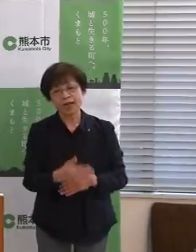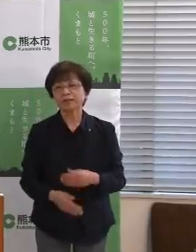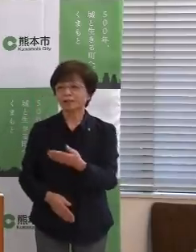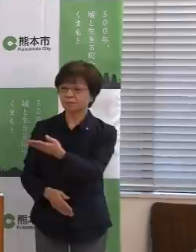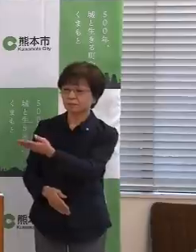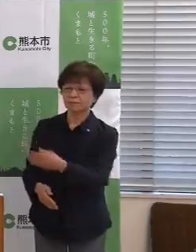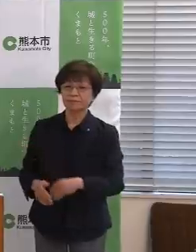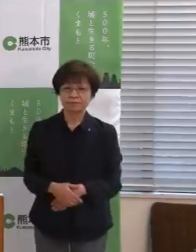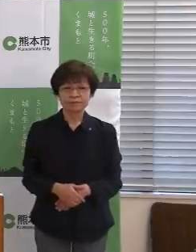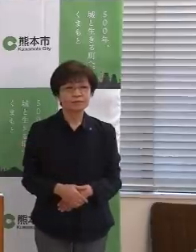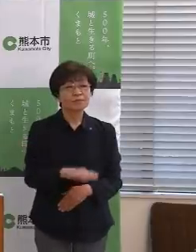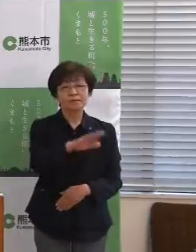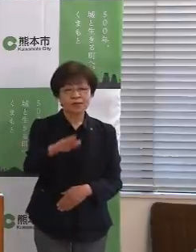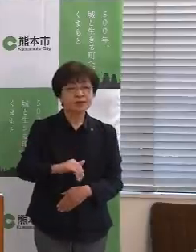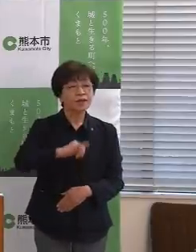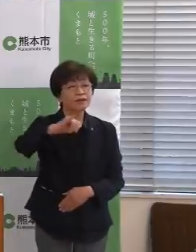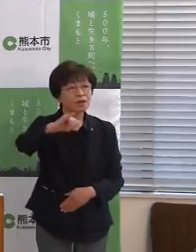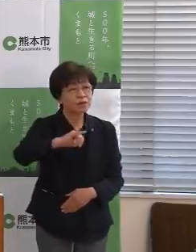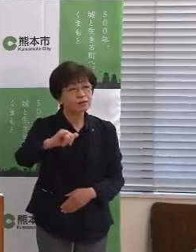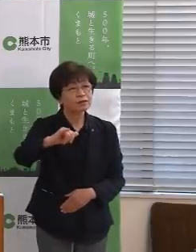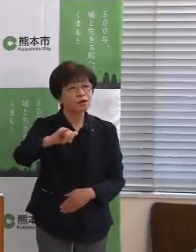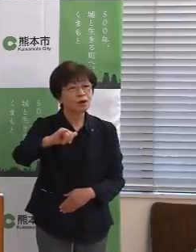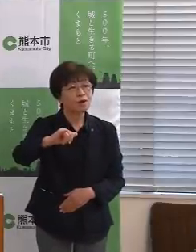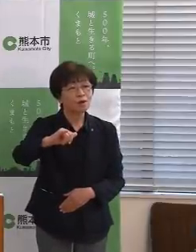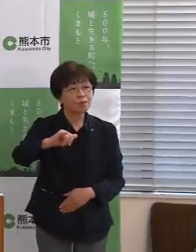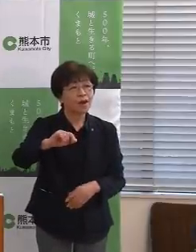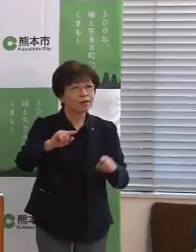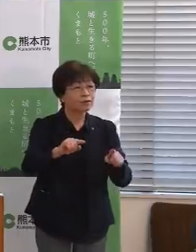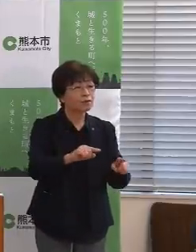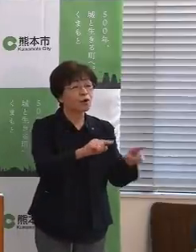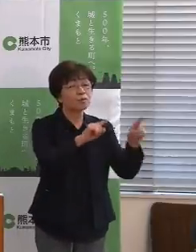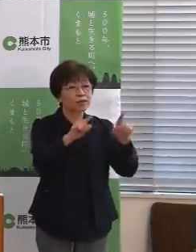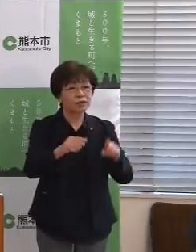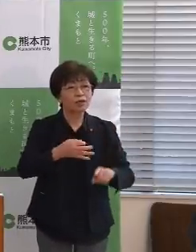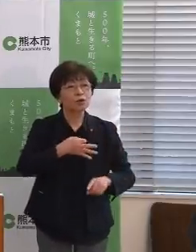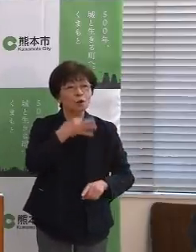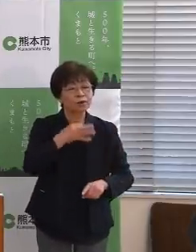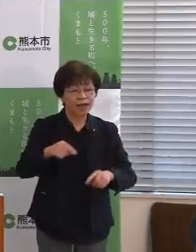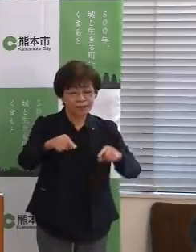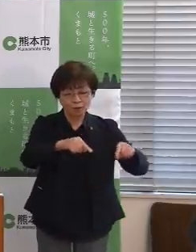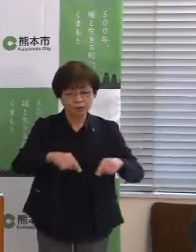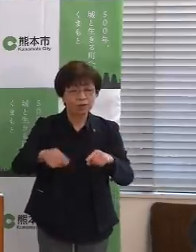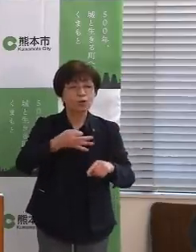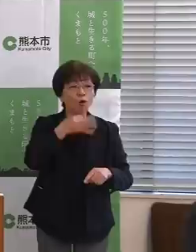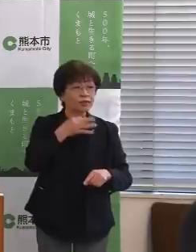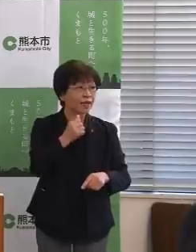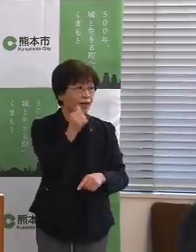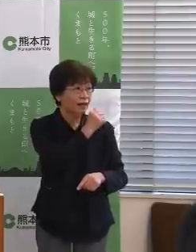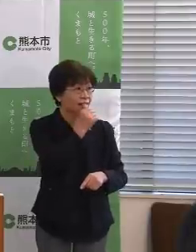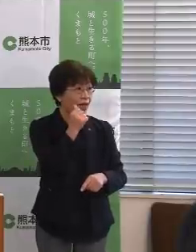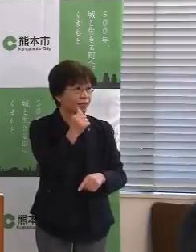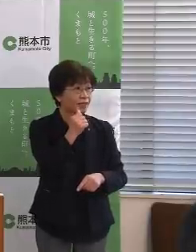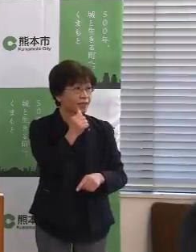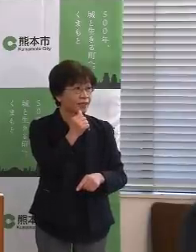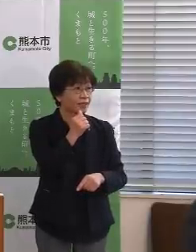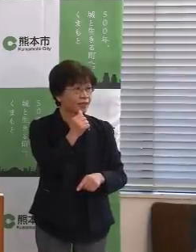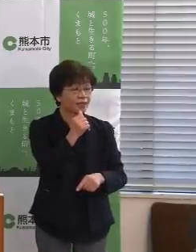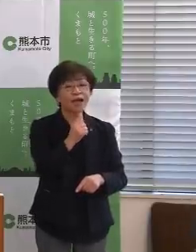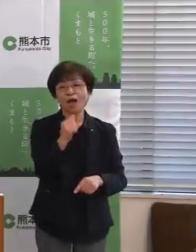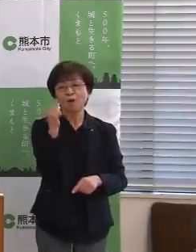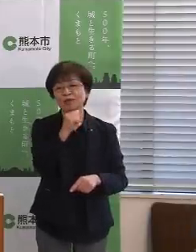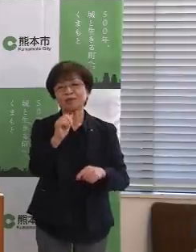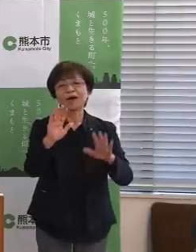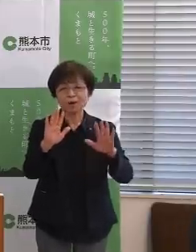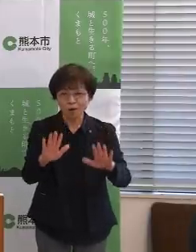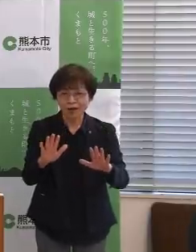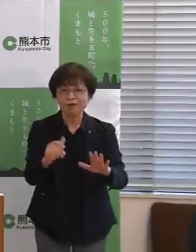よく皆さんお電話すると、まあ、コンピューターのそういう音声みたいなものが聞こえてですね、とかそういうと、 コンピューターの音声 な